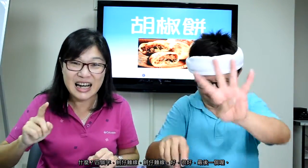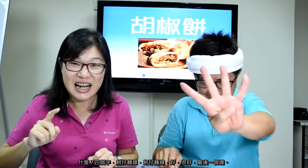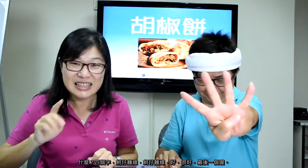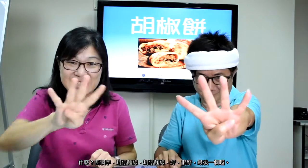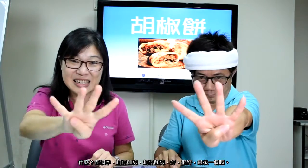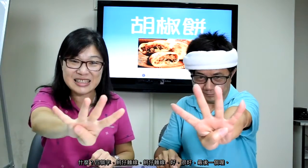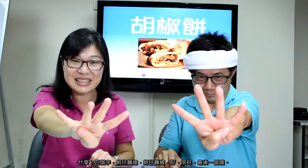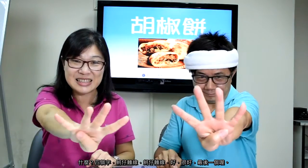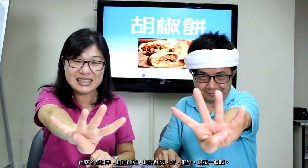四个字，